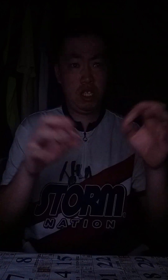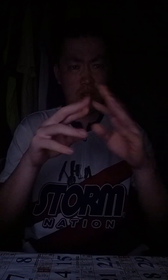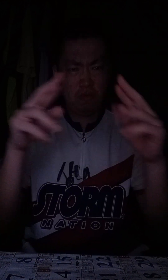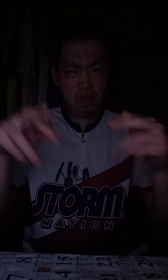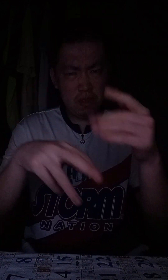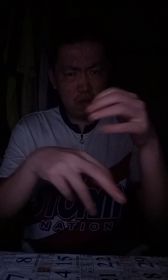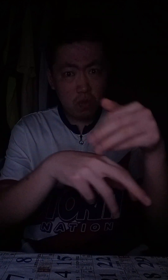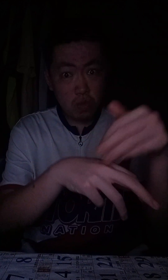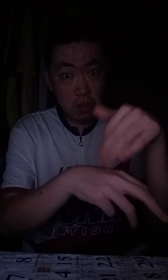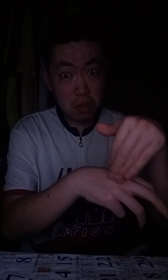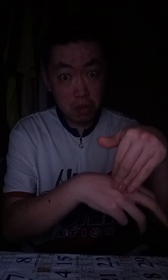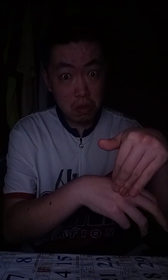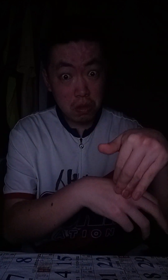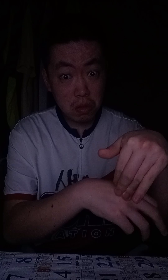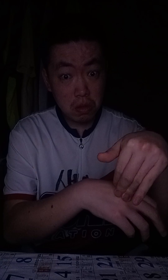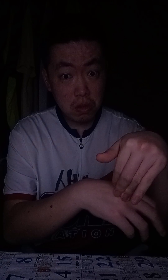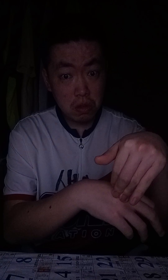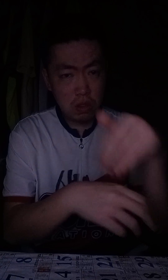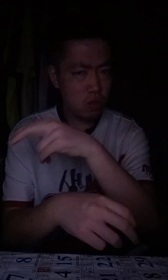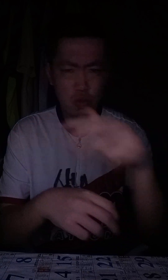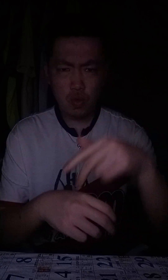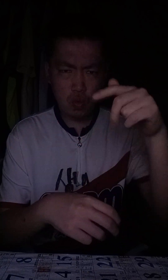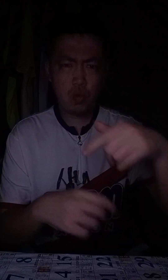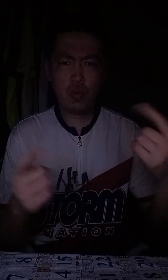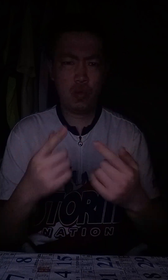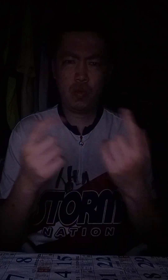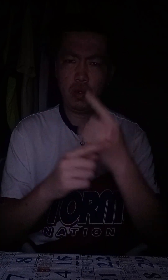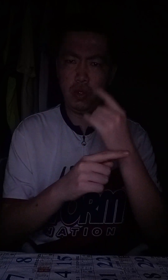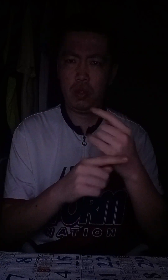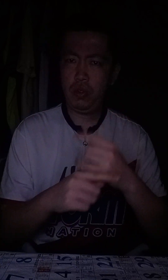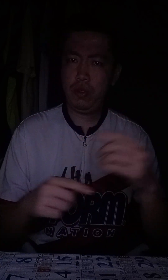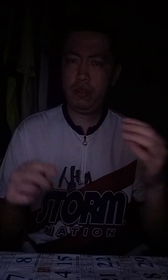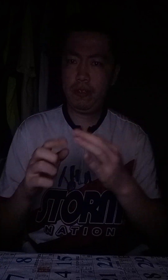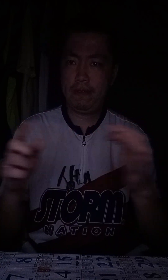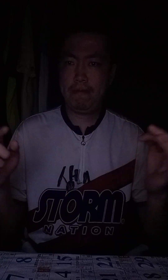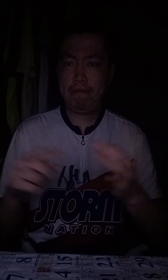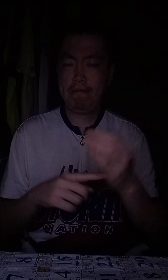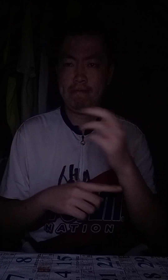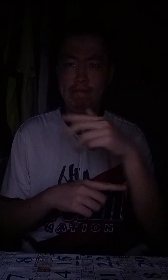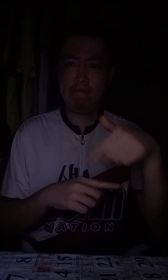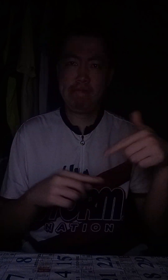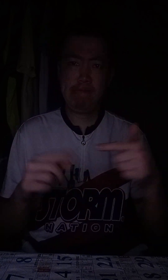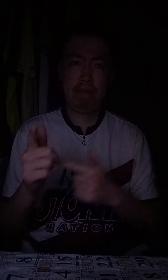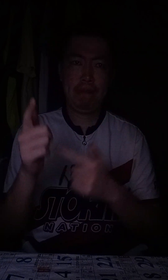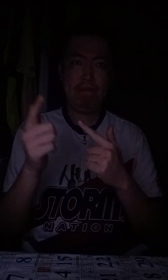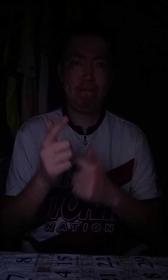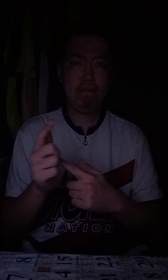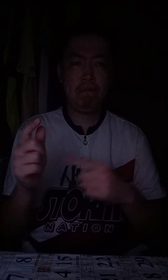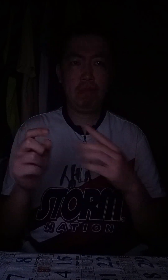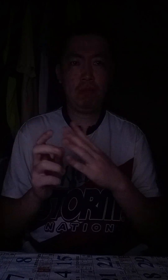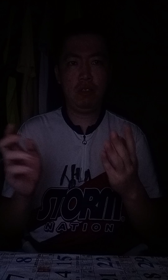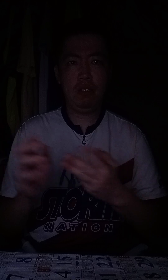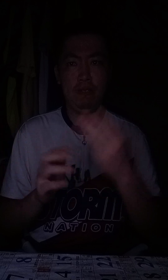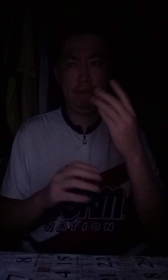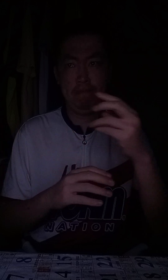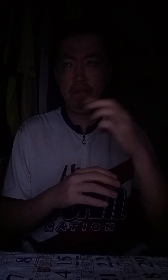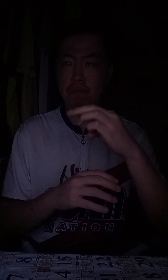방전되는 부분까지는 어쨌든 어쩔 수가 없는데 불량 수소 때문에 완전히 방전이 일어나면 그 셀이